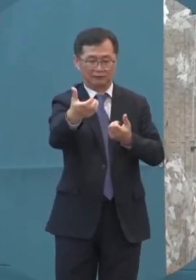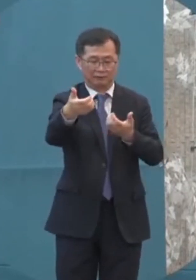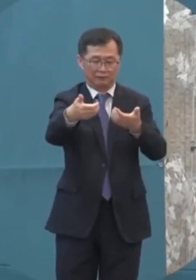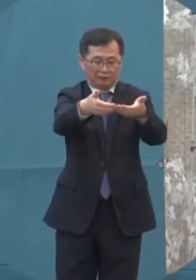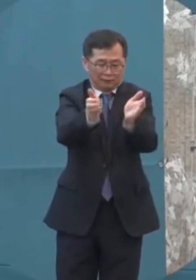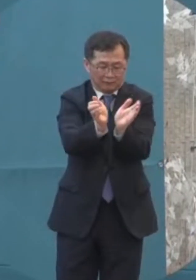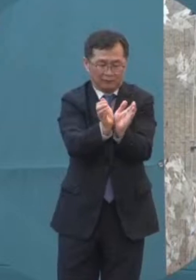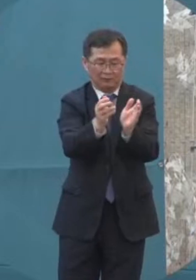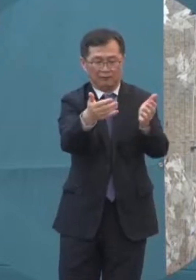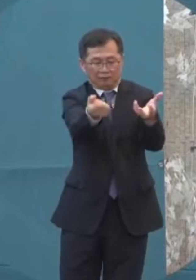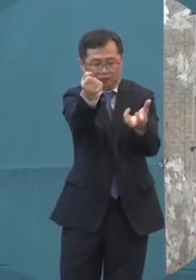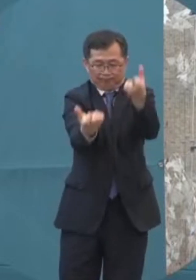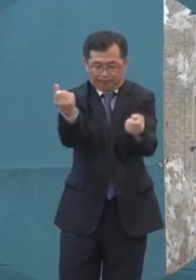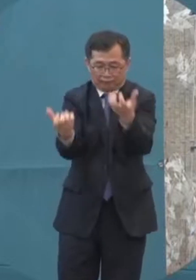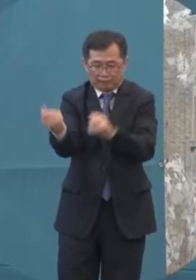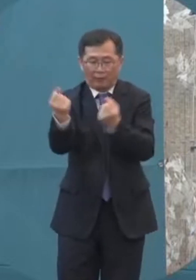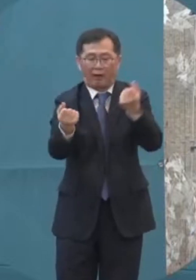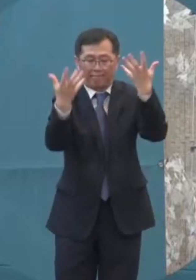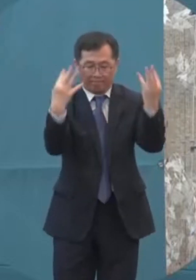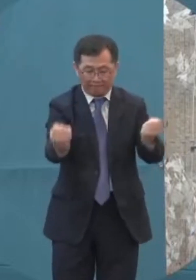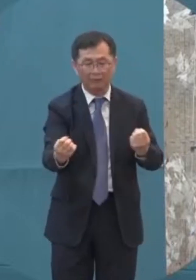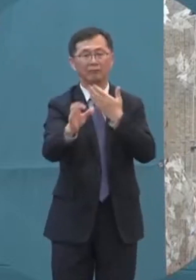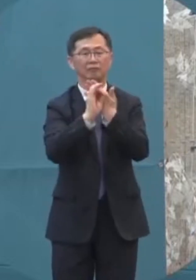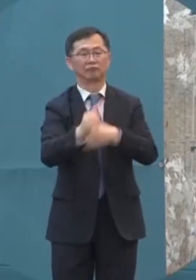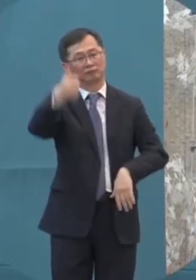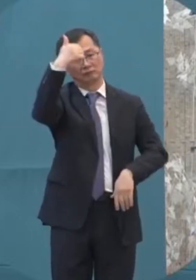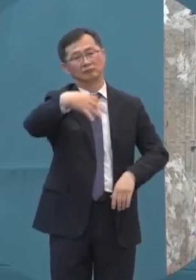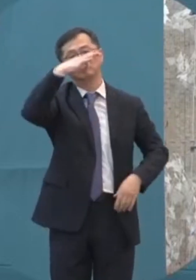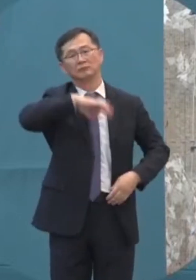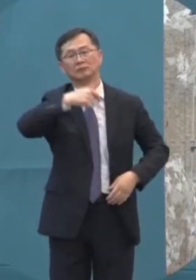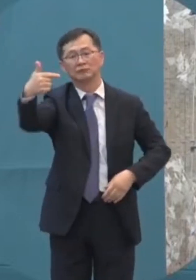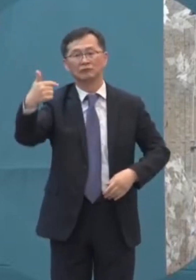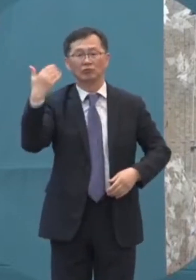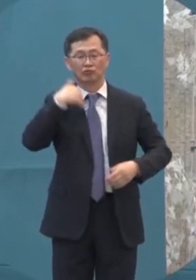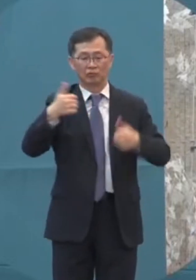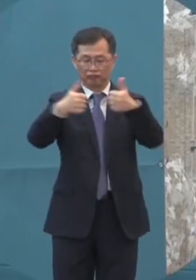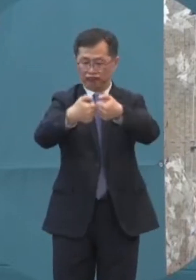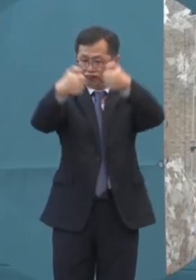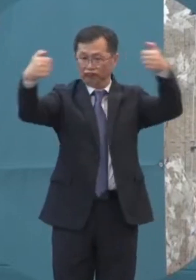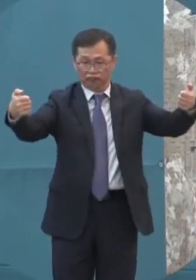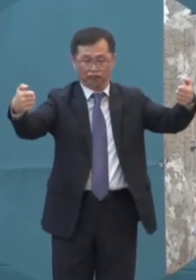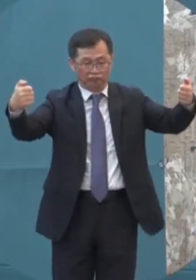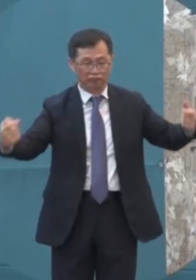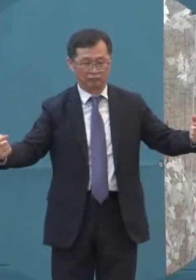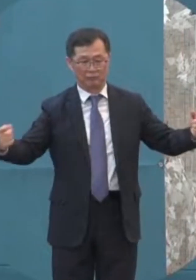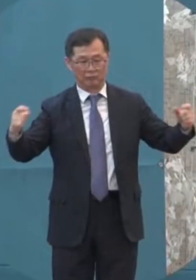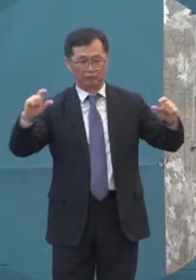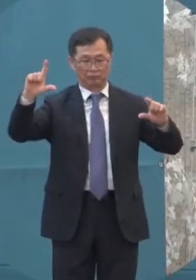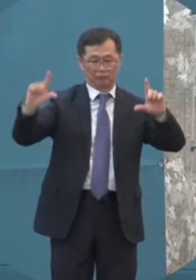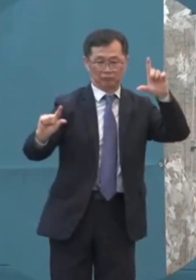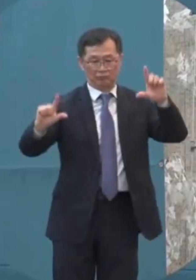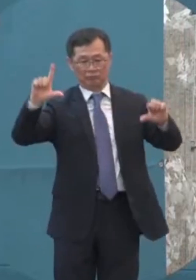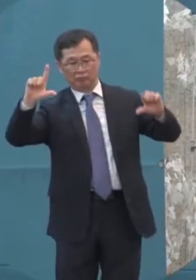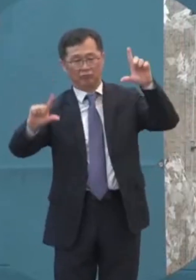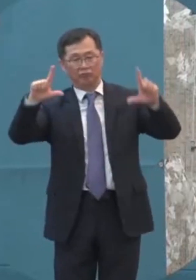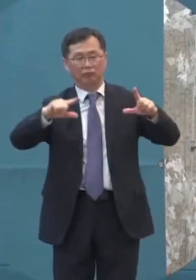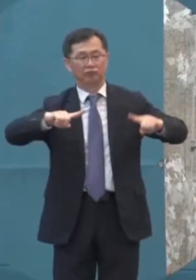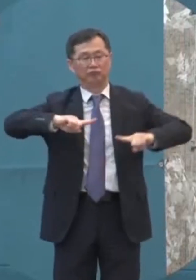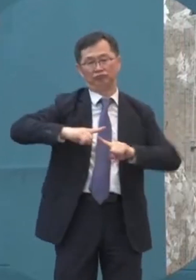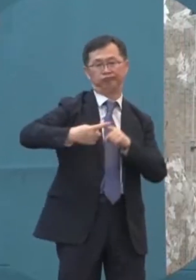50대 50 이러는 것보다는 어느 한쪽이 다수 세력이 되고 어느 한쪽이 소수 세력이 될 것